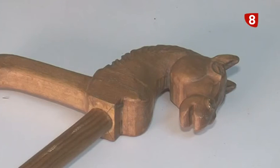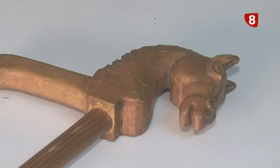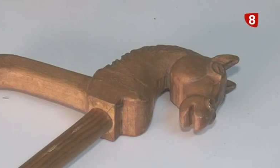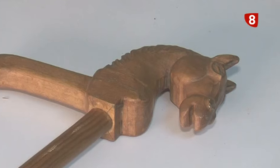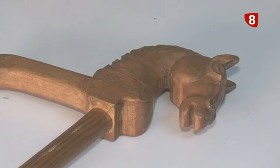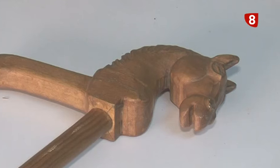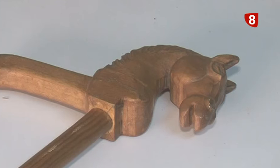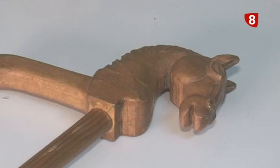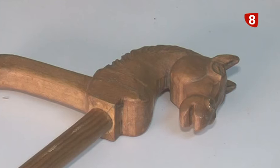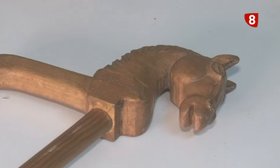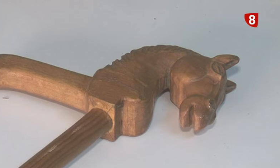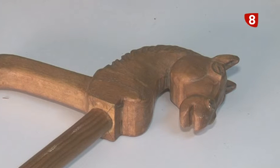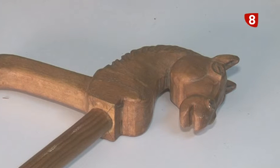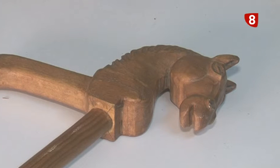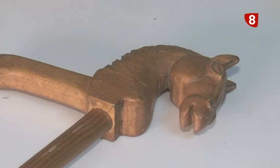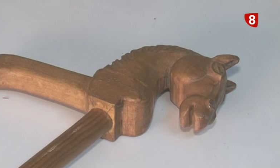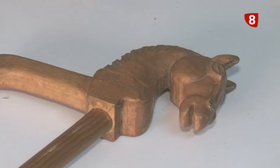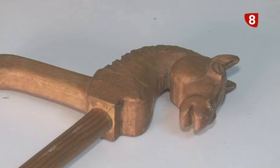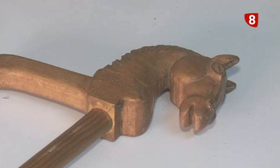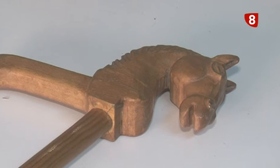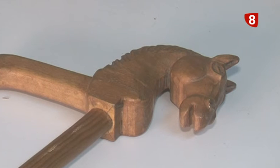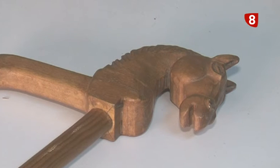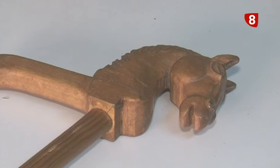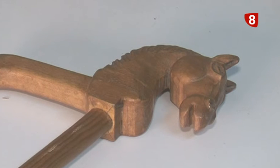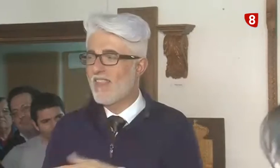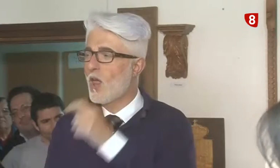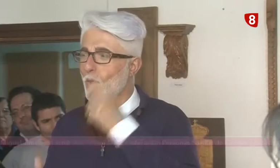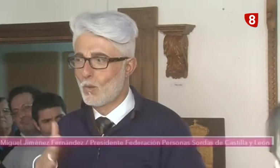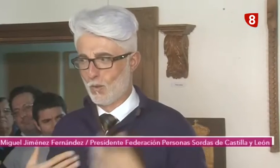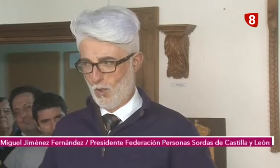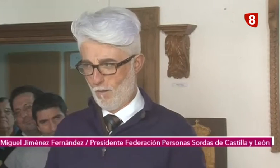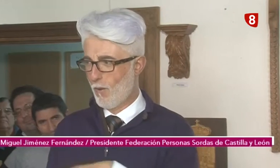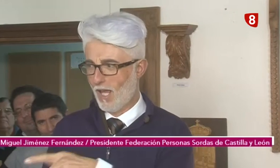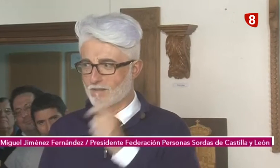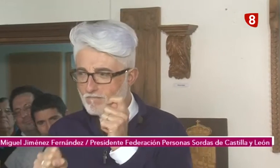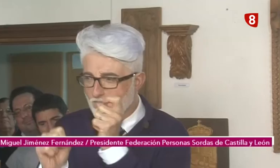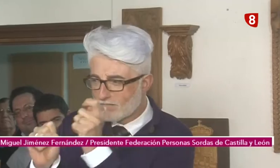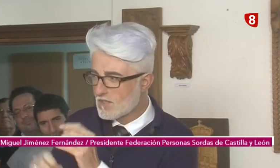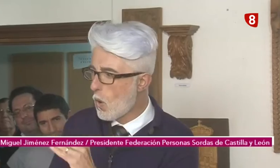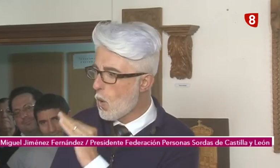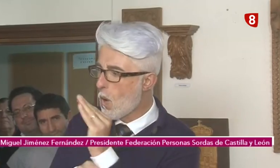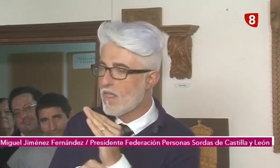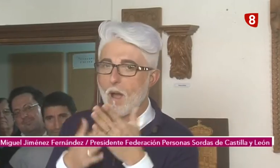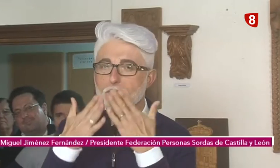Yo cuando los he visto me he quedado muy sorprendido, porque creo que es algo complicado, que la madera es un trabajo muy complicado de